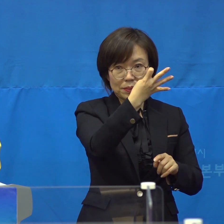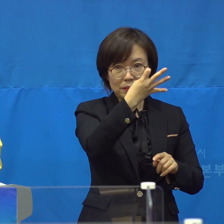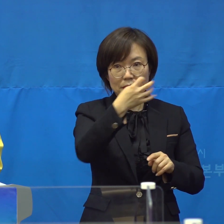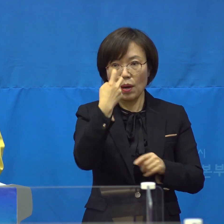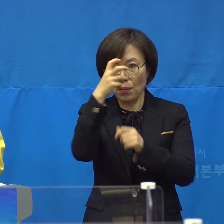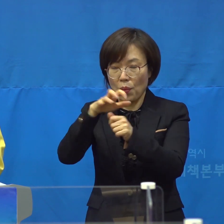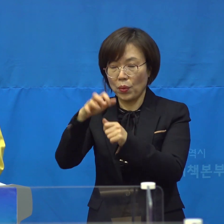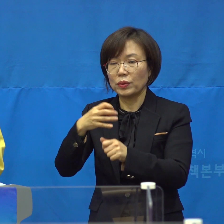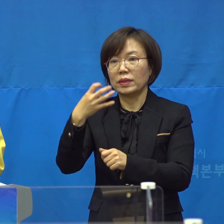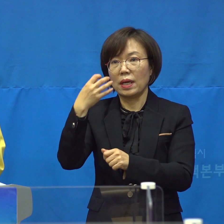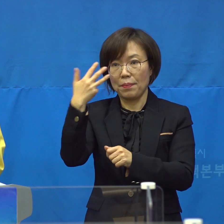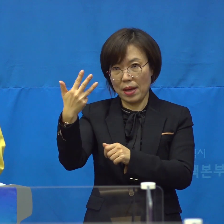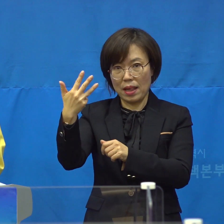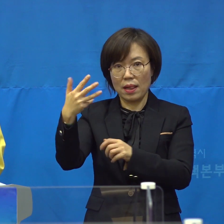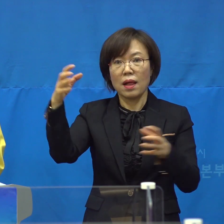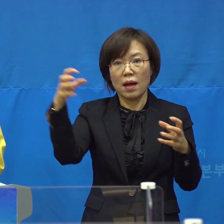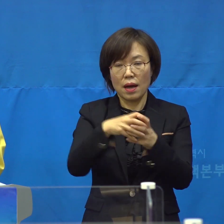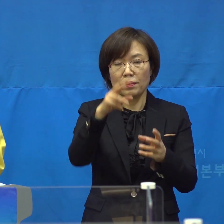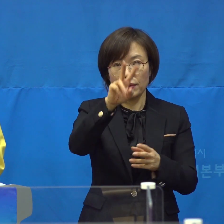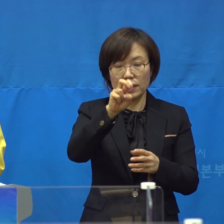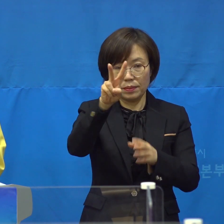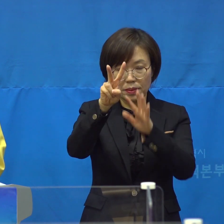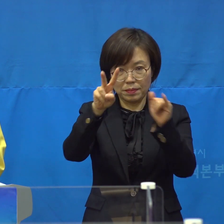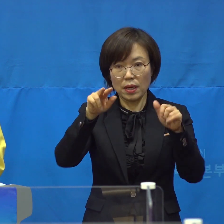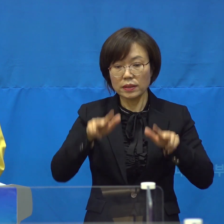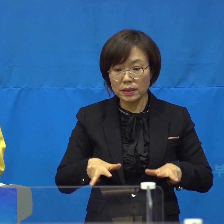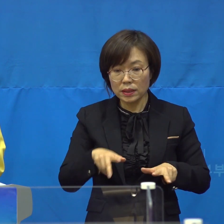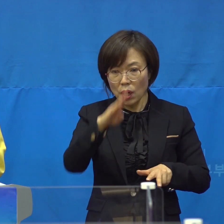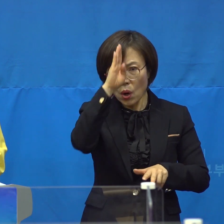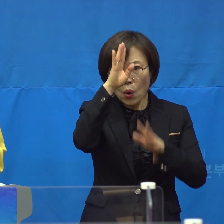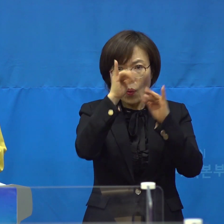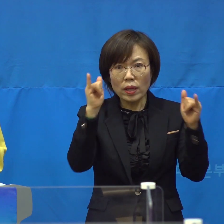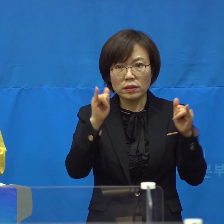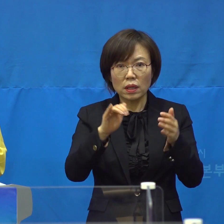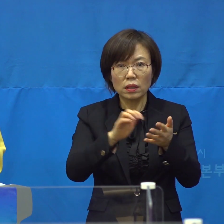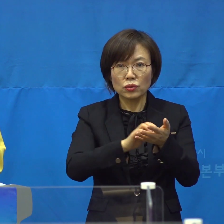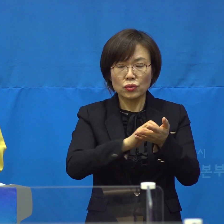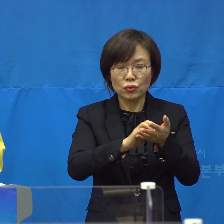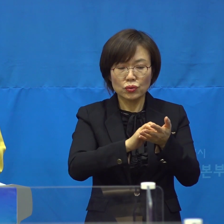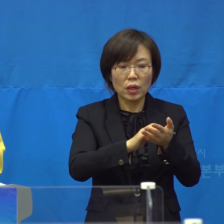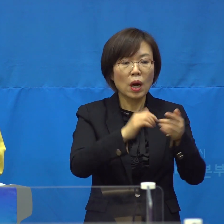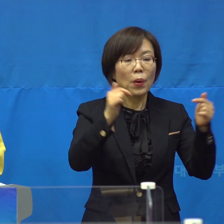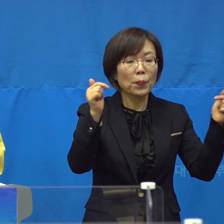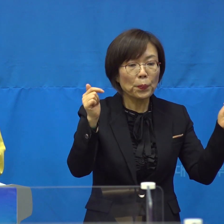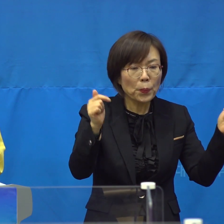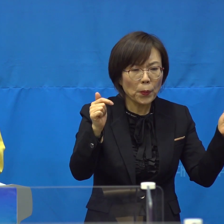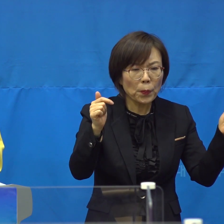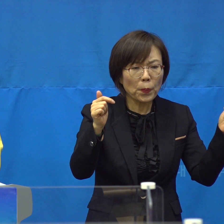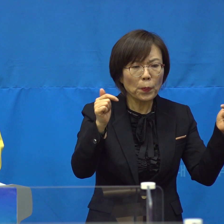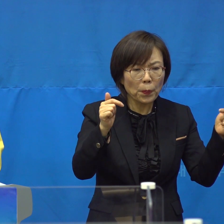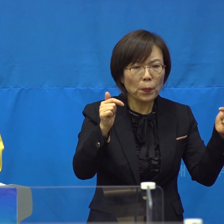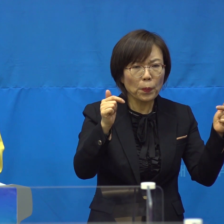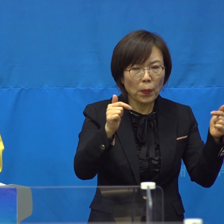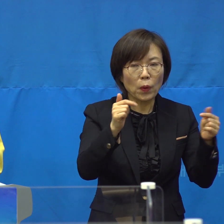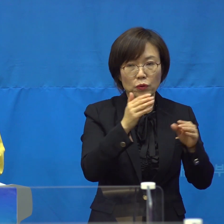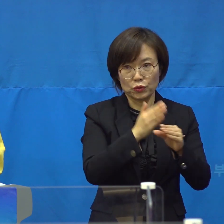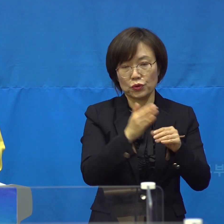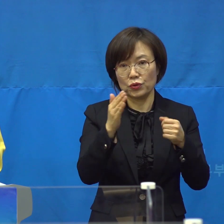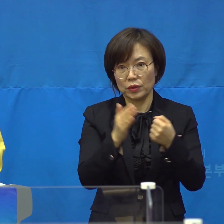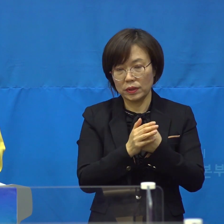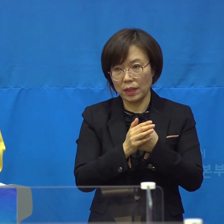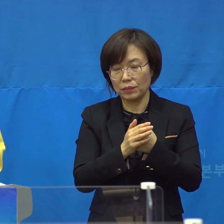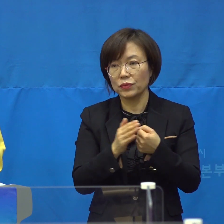요양보호사 8명 해서 22명인데 지금 이제 환자가 자꾸 이제 숫자가 줄어들고 있기 때문에 이